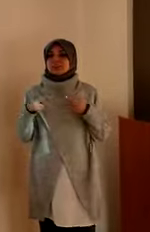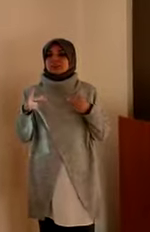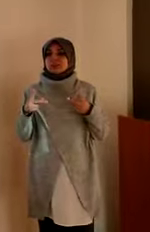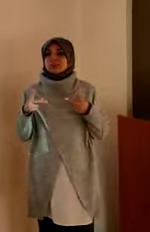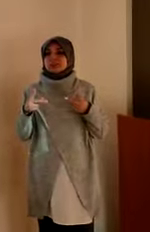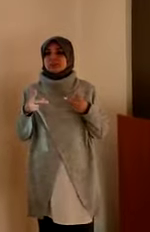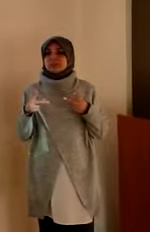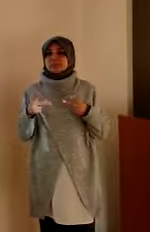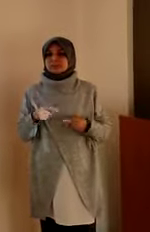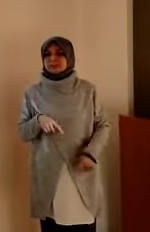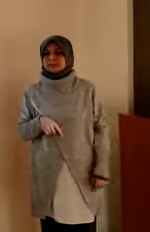kırmak,